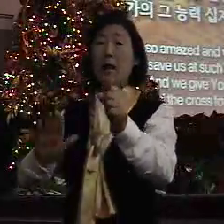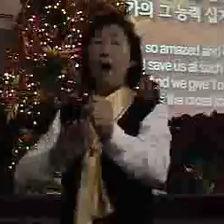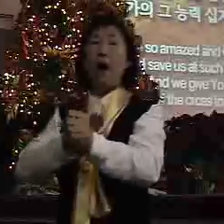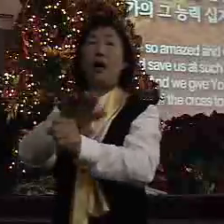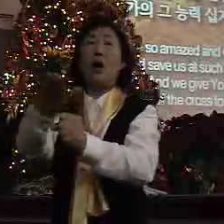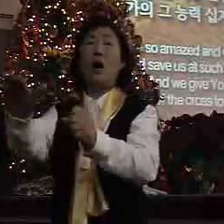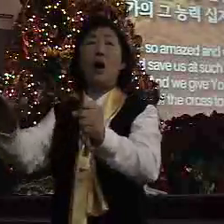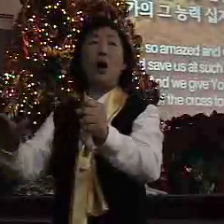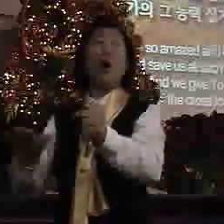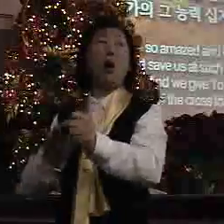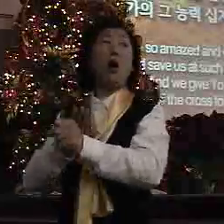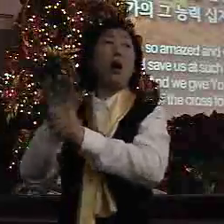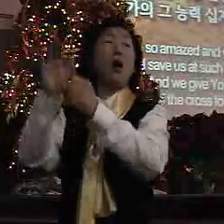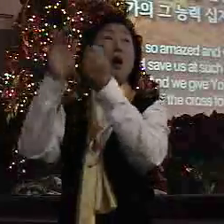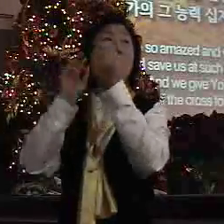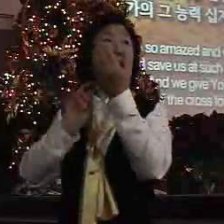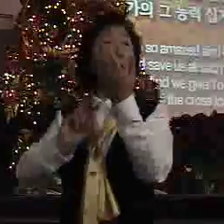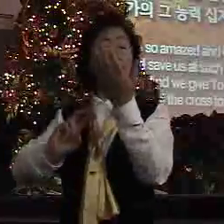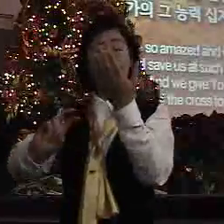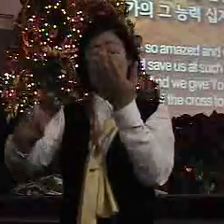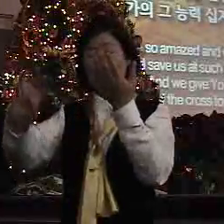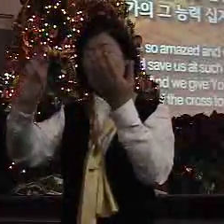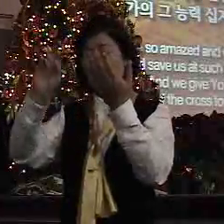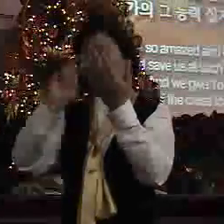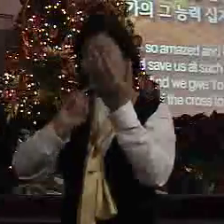놀라운 사랑